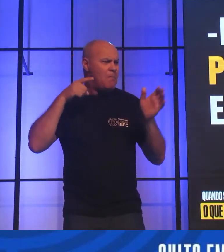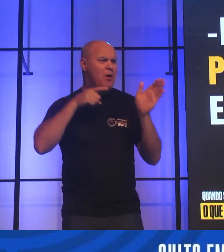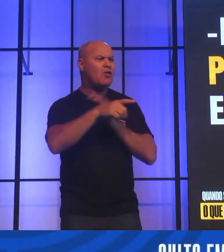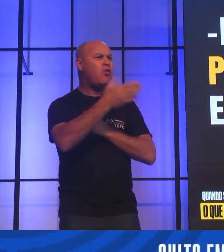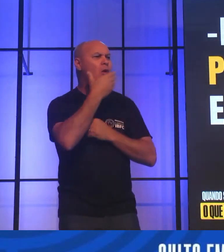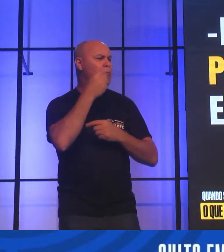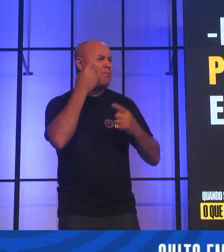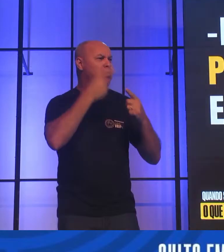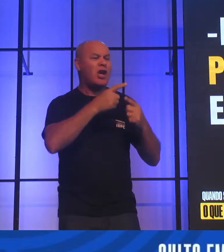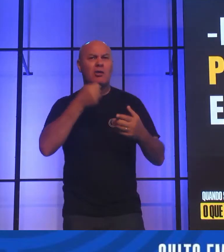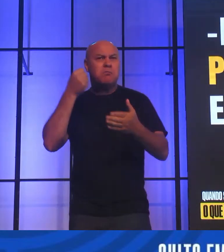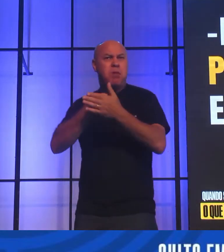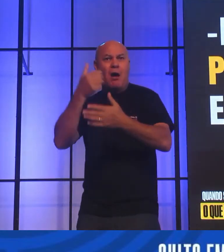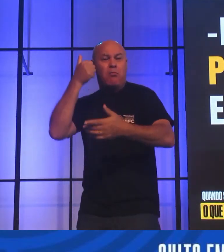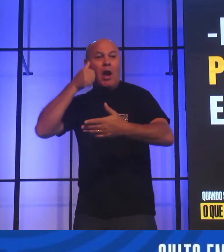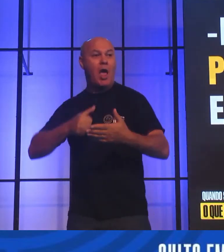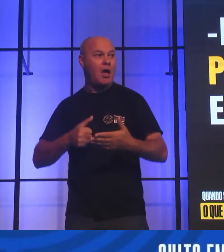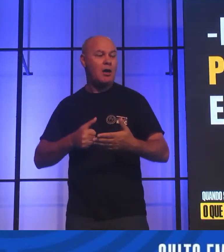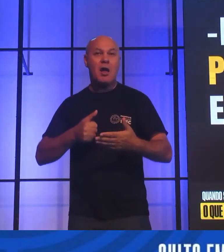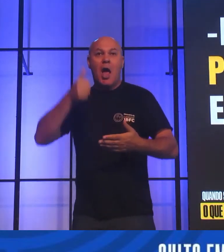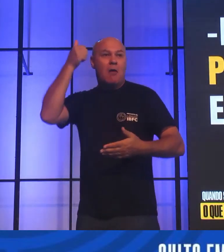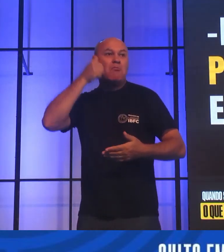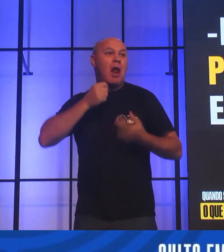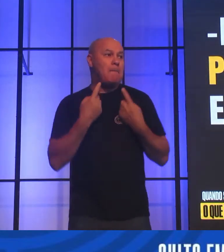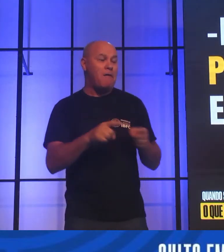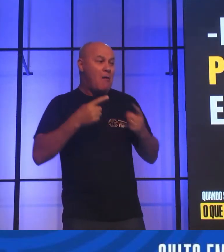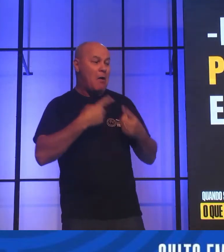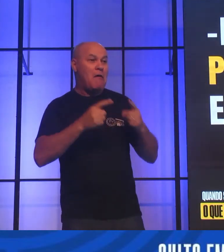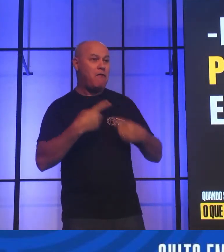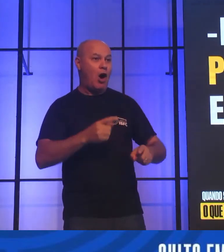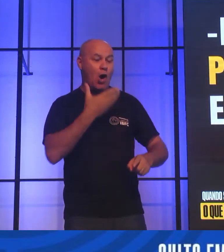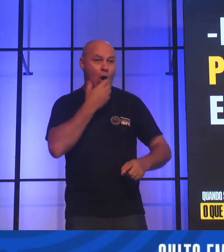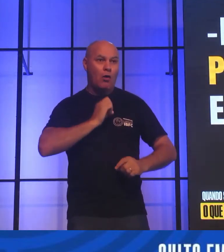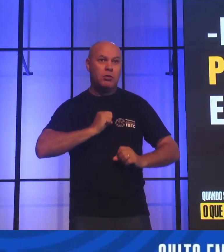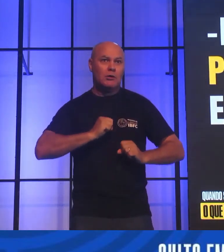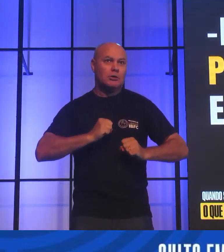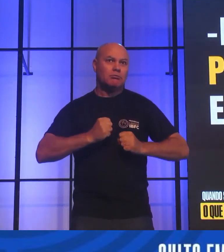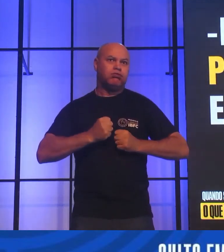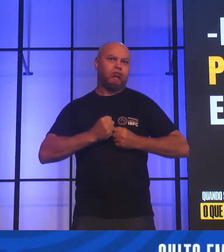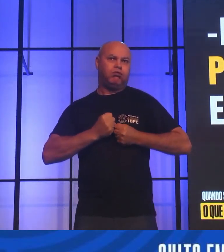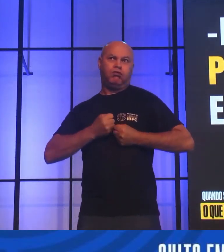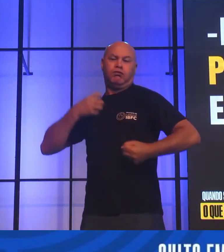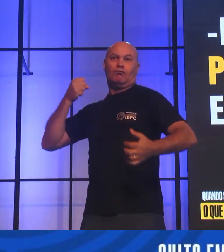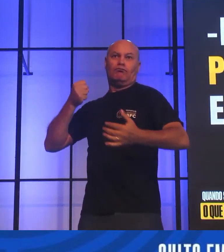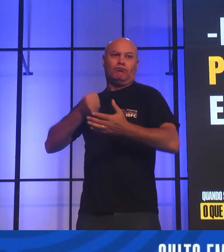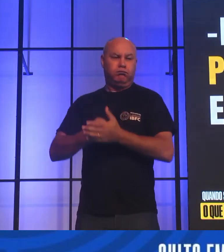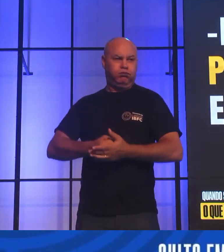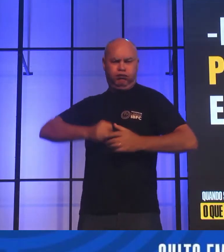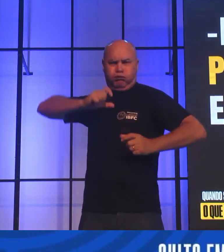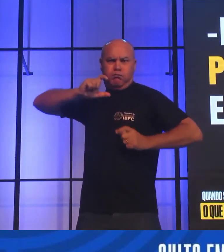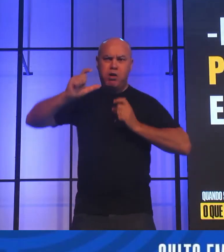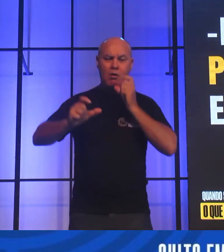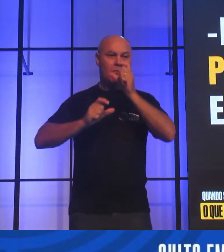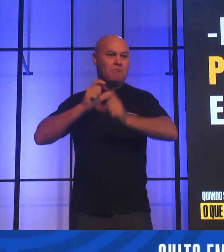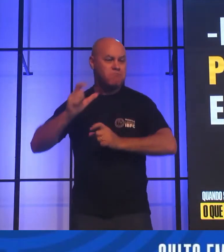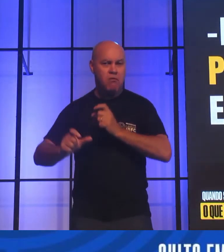Ela me leva a um ponto que... Então ele nunca percebia quem de fato ele é.